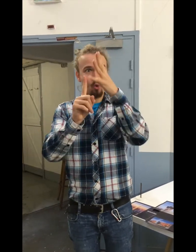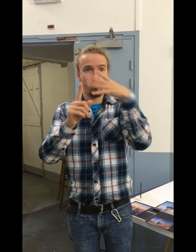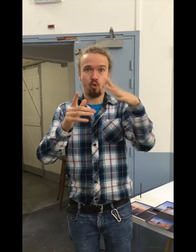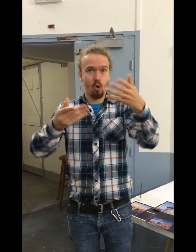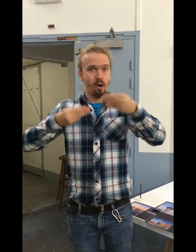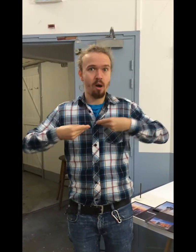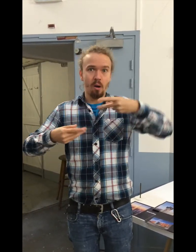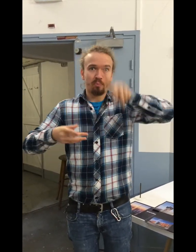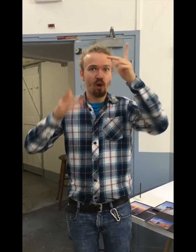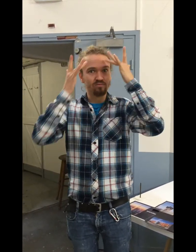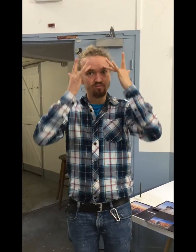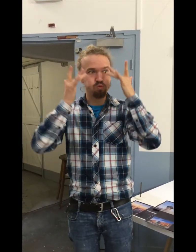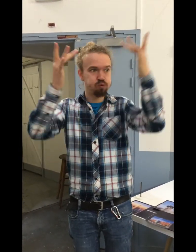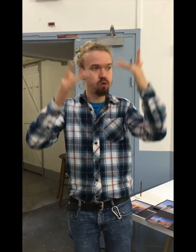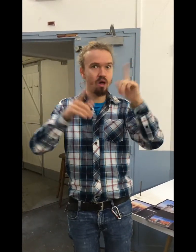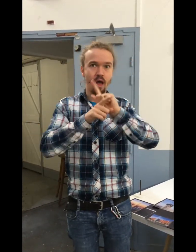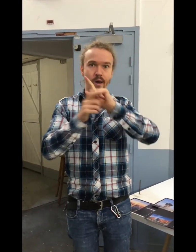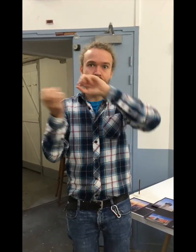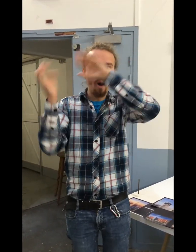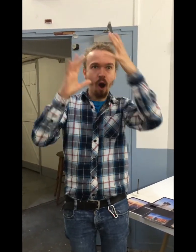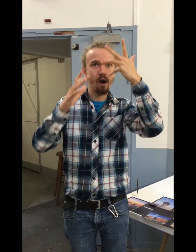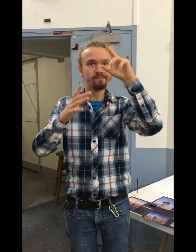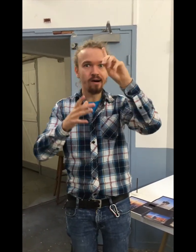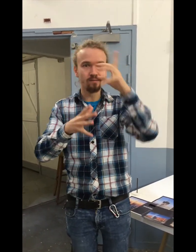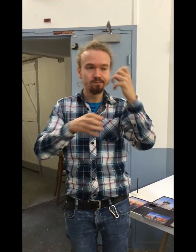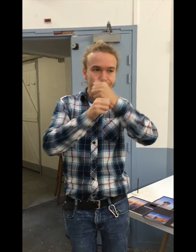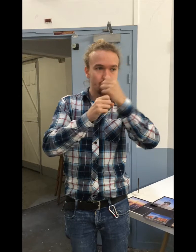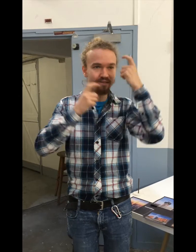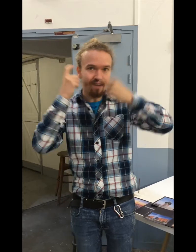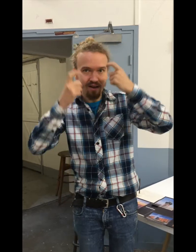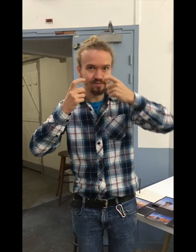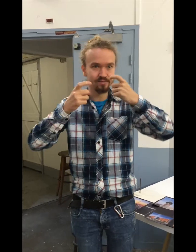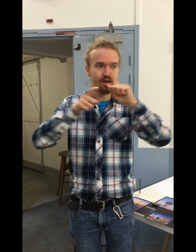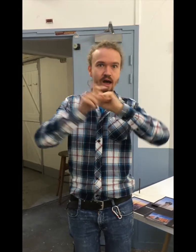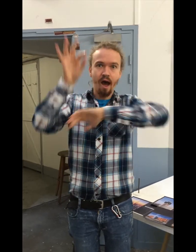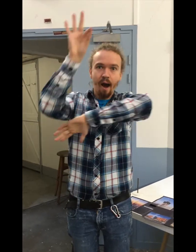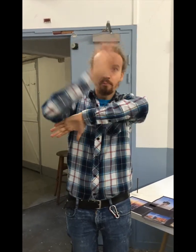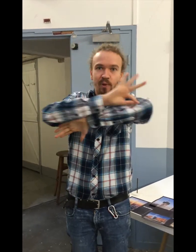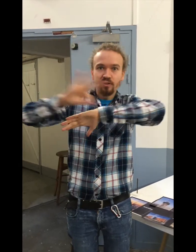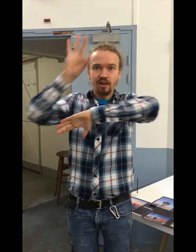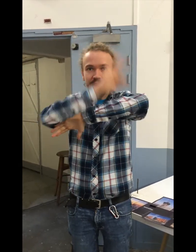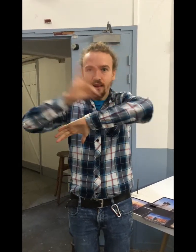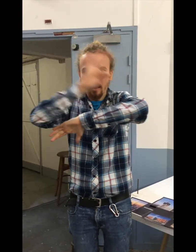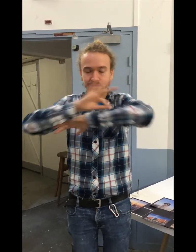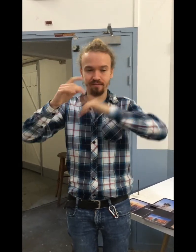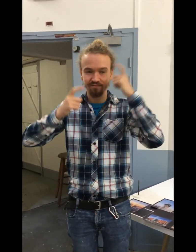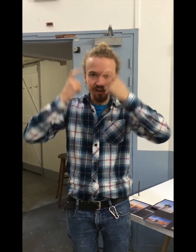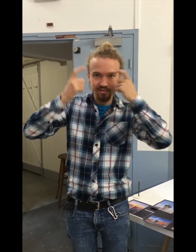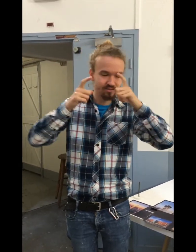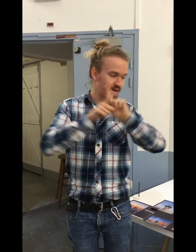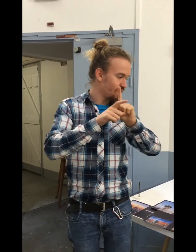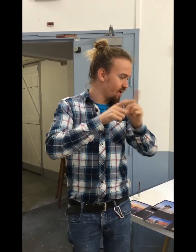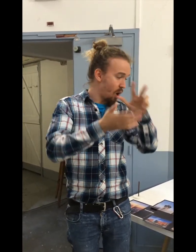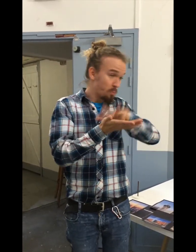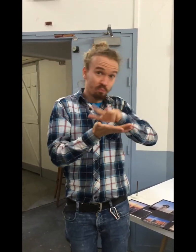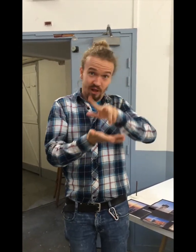ce travail-là a été très important pour moi. J'ai gagné en expérience, en création 3D, qu'est-ce que l'architecture, toutes